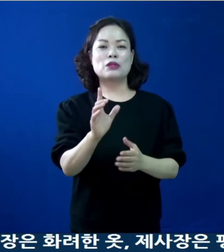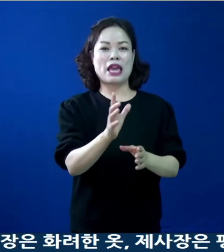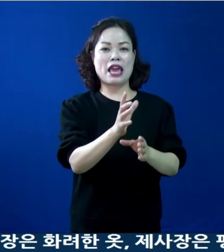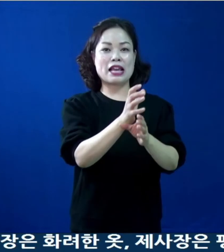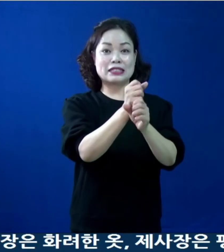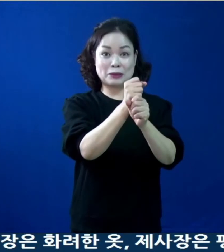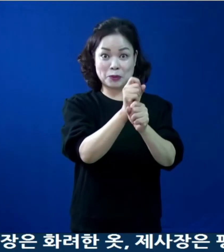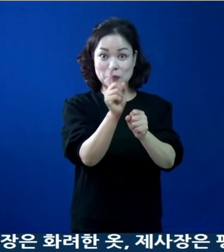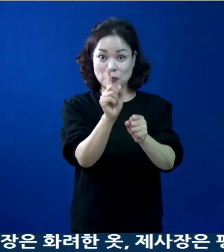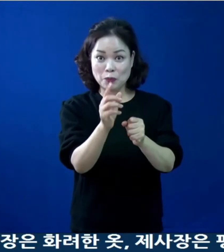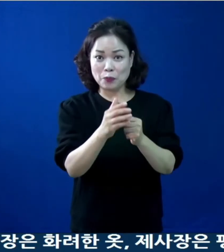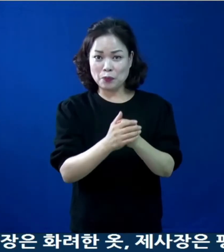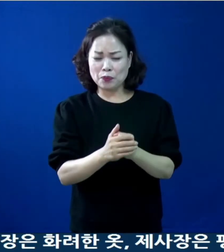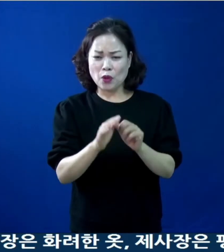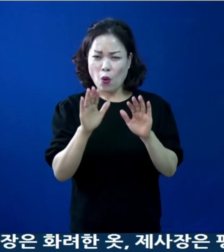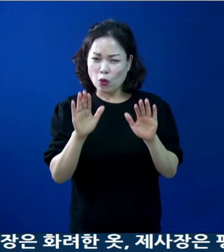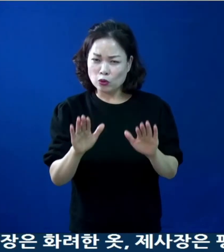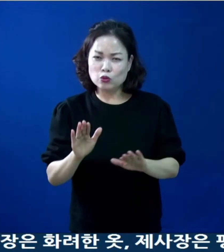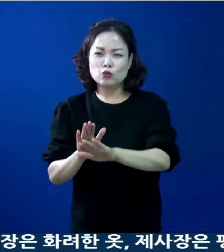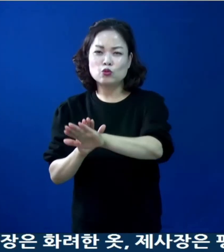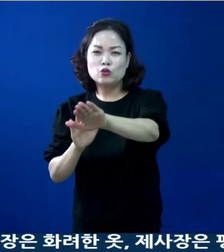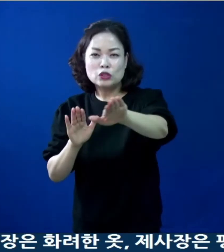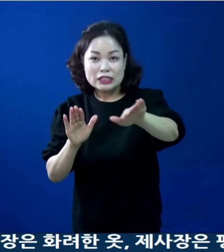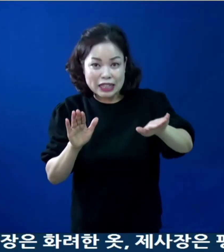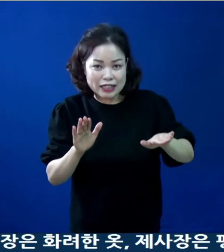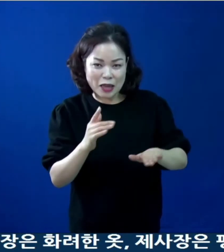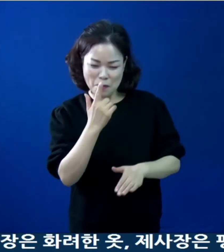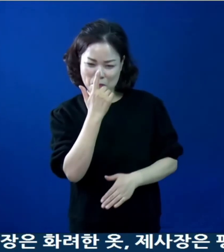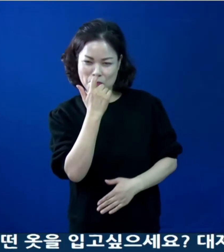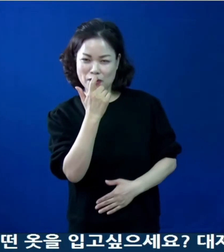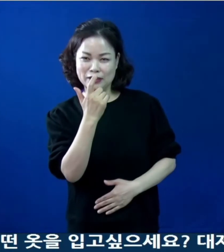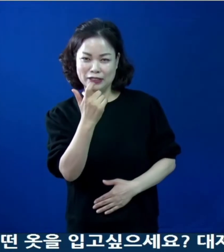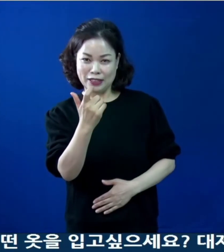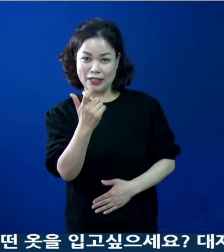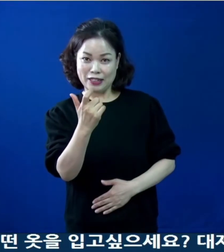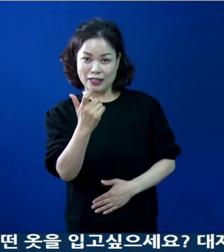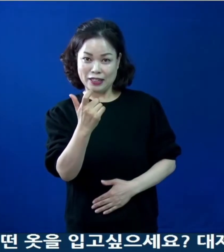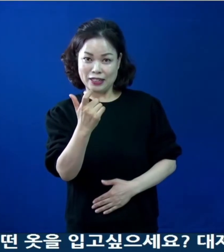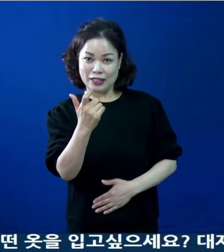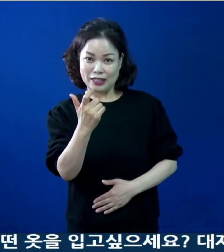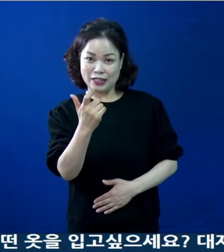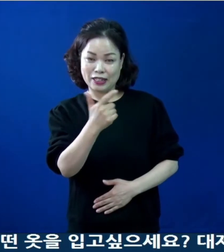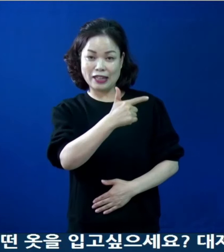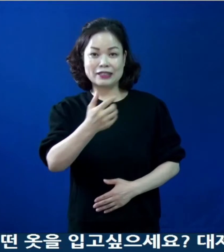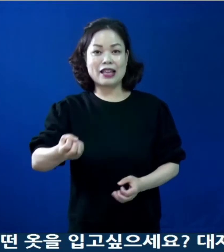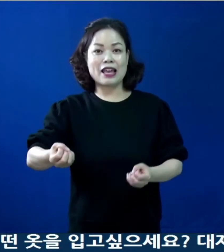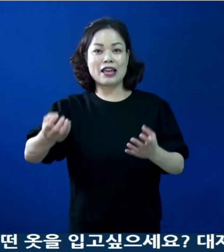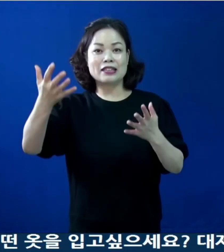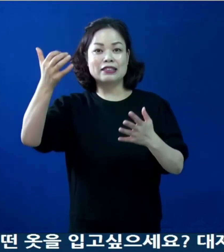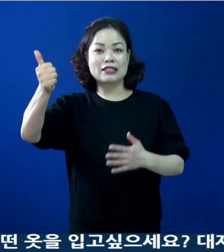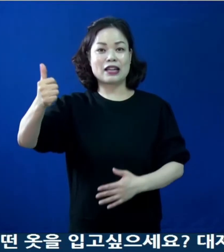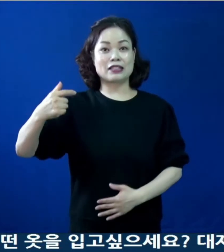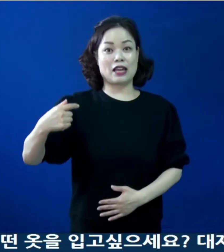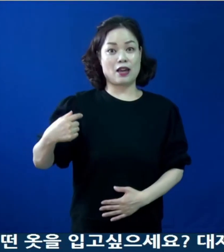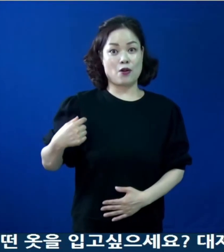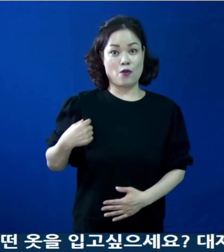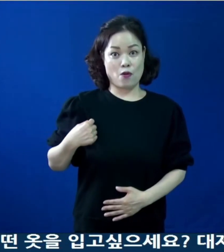뭐냐면, 오늘 이렇게 우리에게 멋지게 던져진 대제사장의